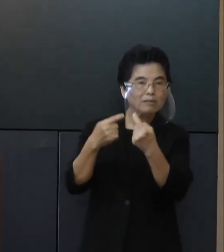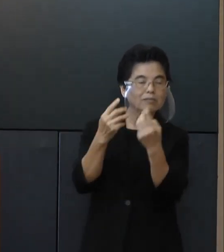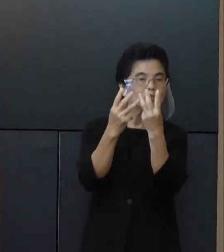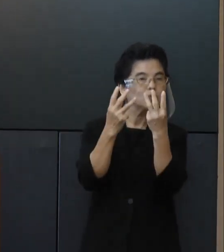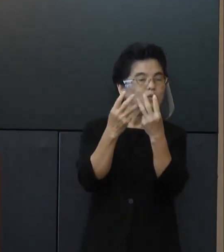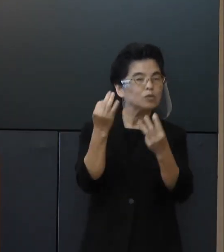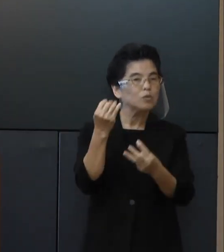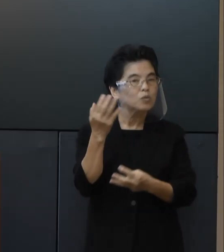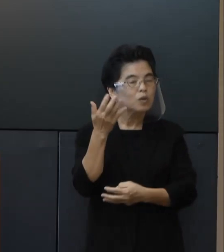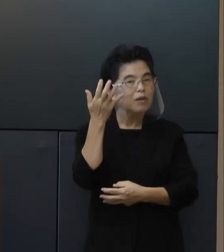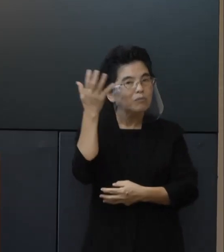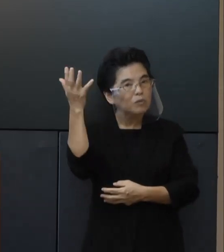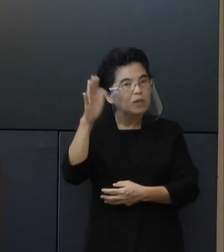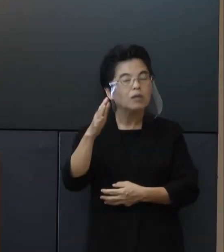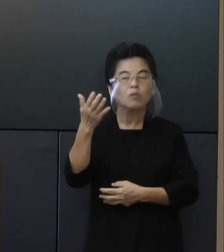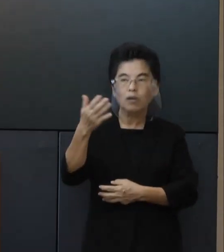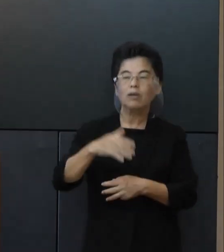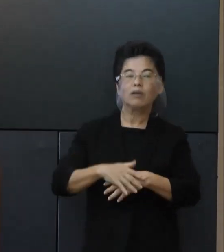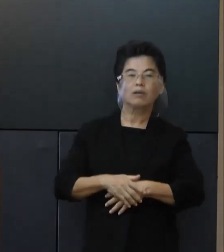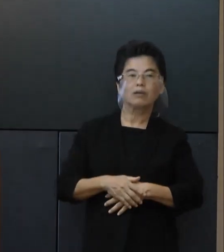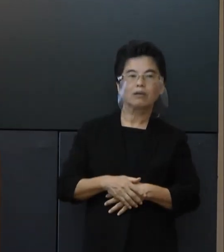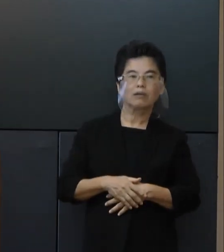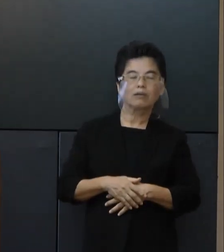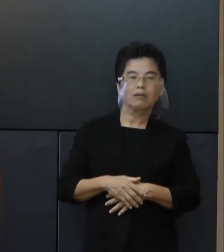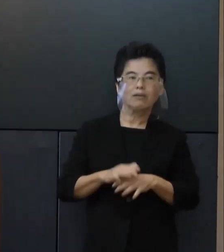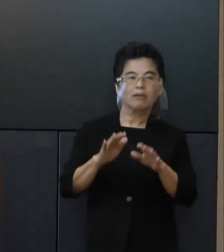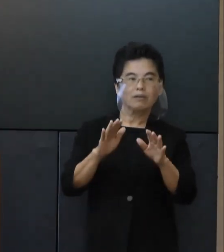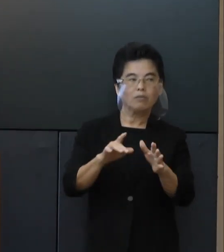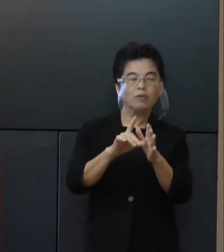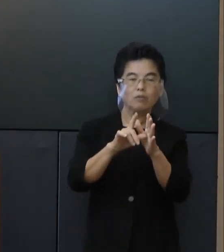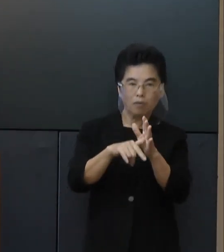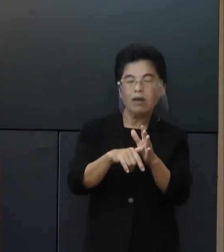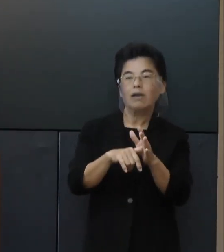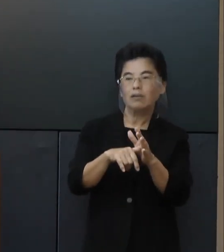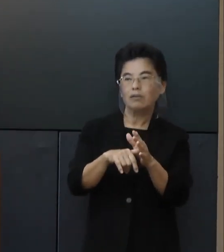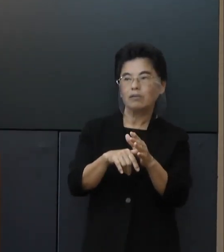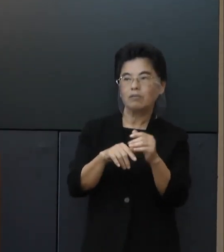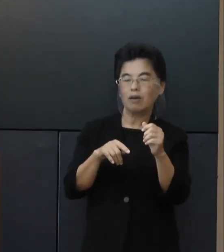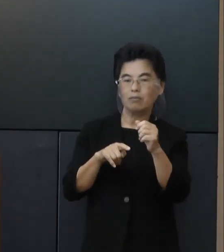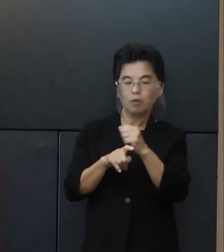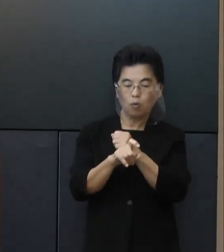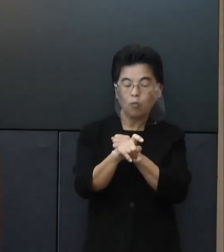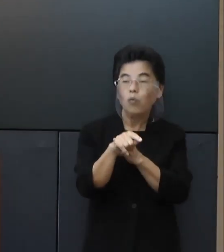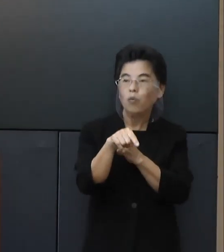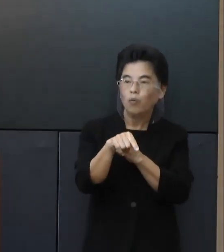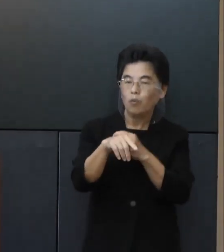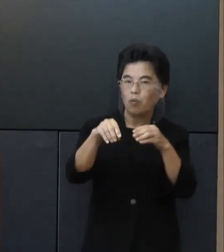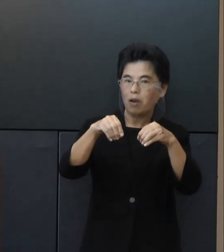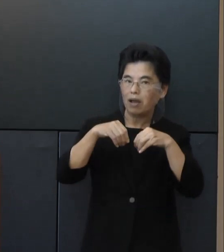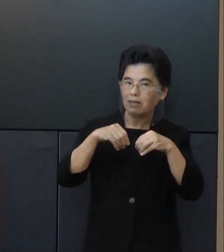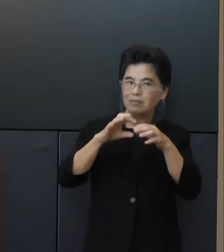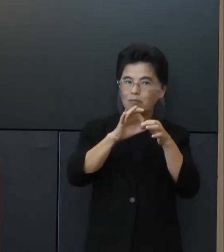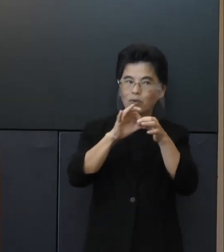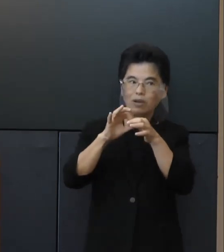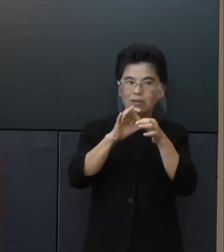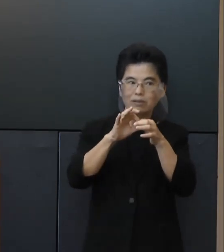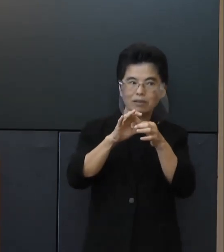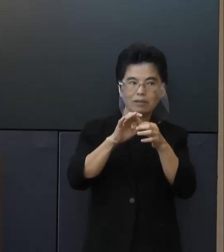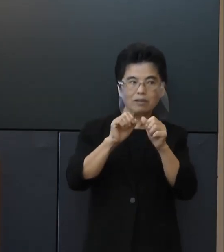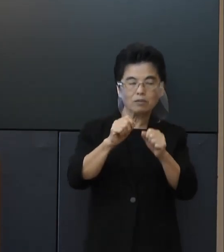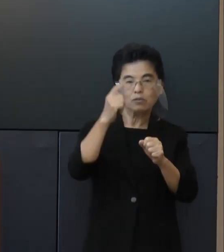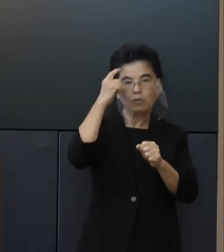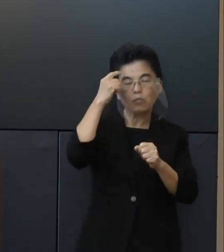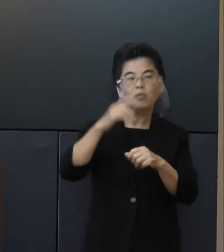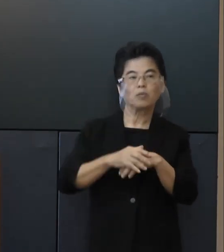か、 これは 具体的にコロナの感染の脅威というのも関連すると思うんですが、